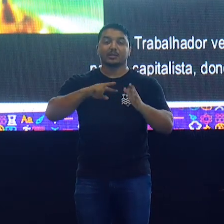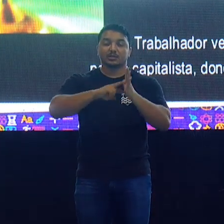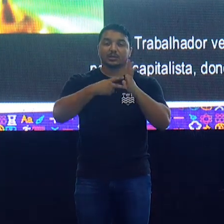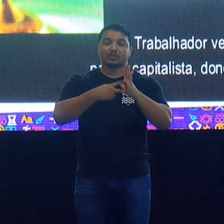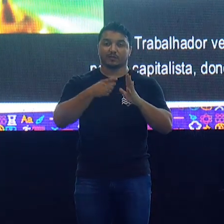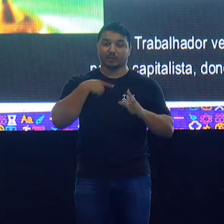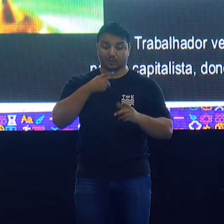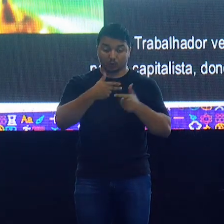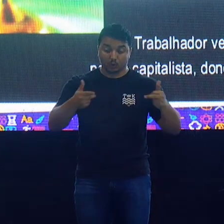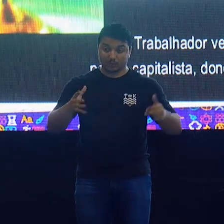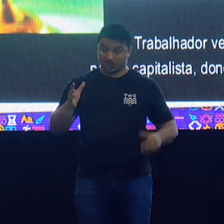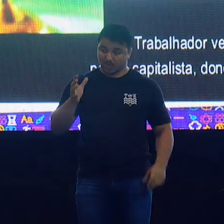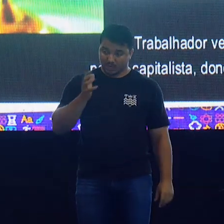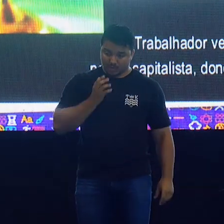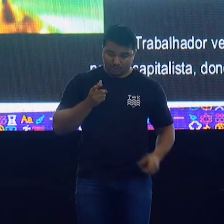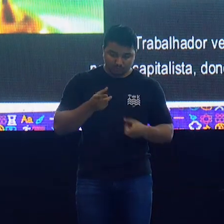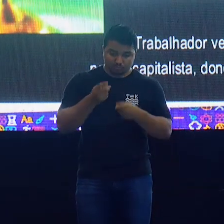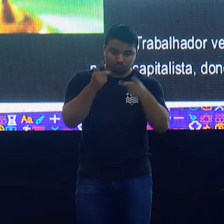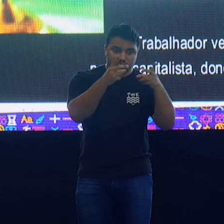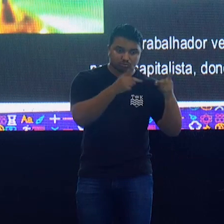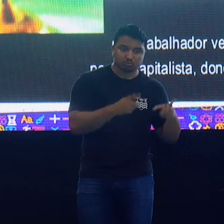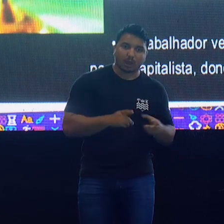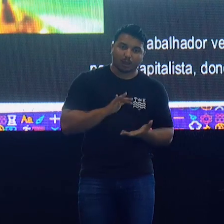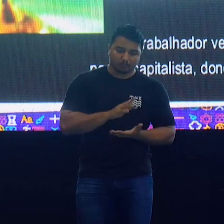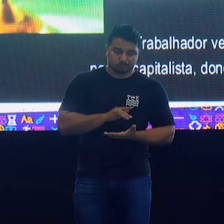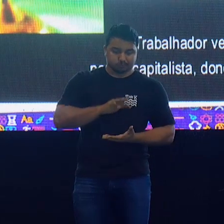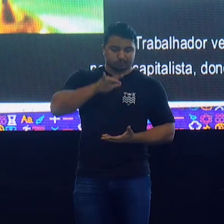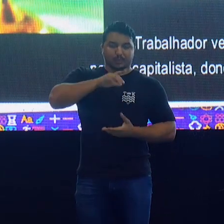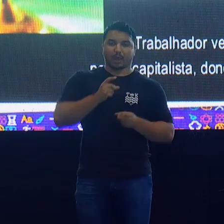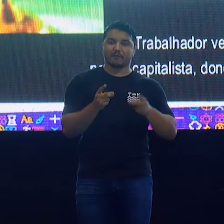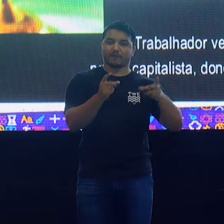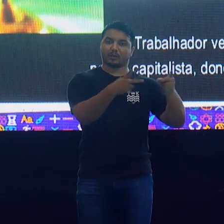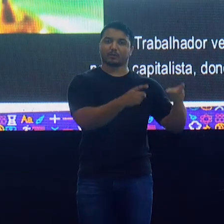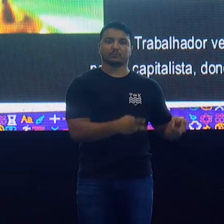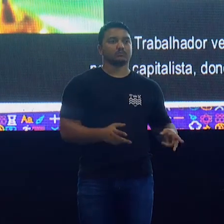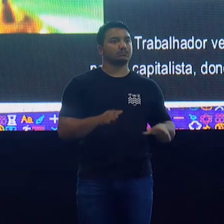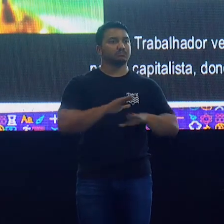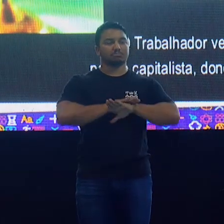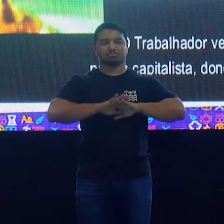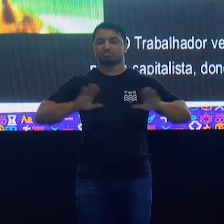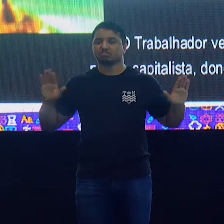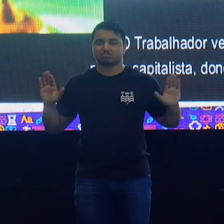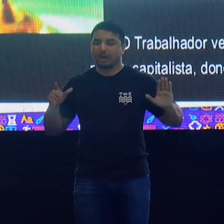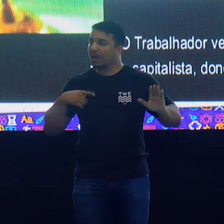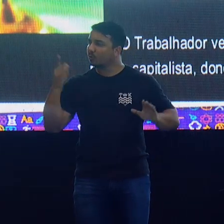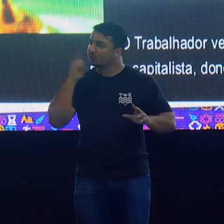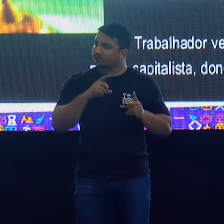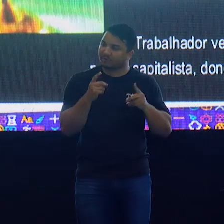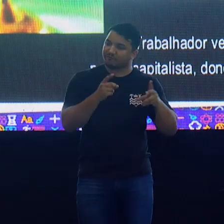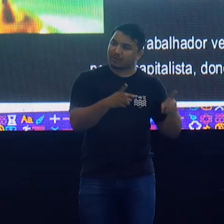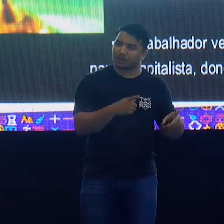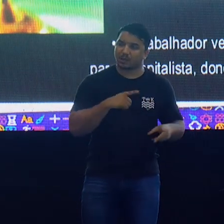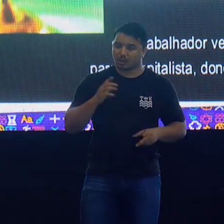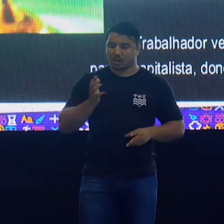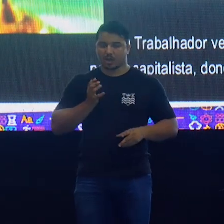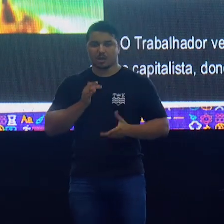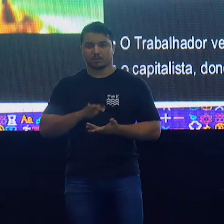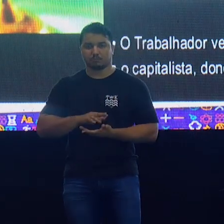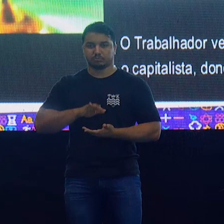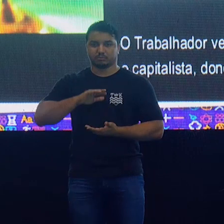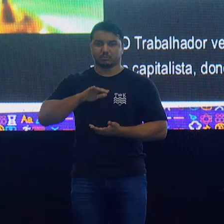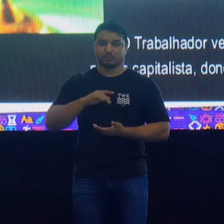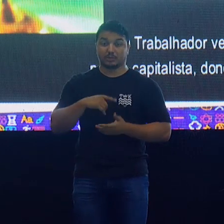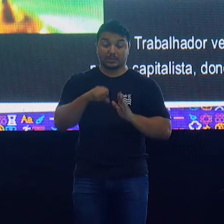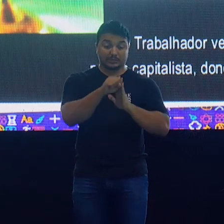que gera riqueza é o comércio. É o comércio que está gerando riqueza nesse momento. A partir